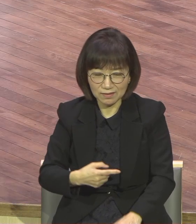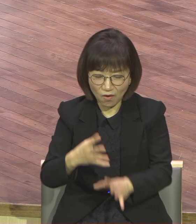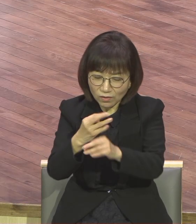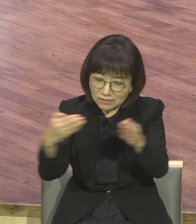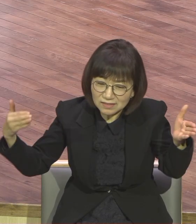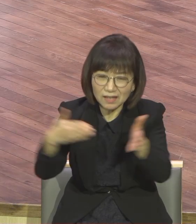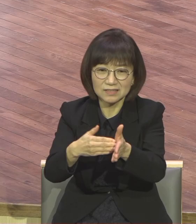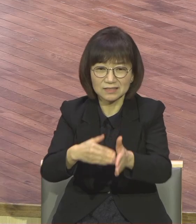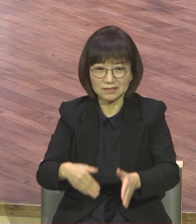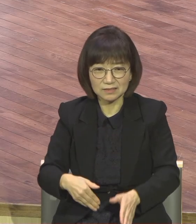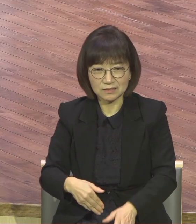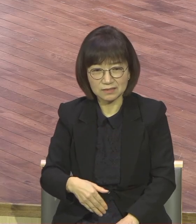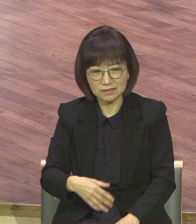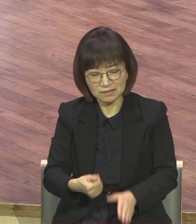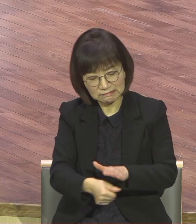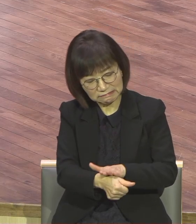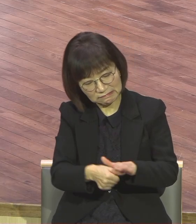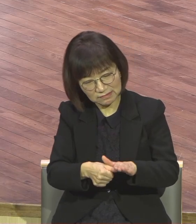거예요?